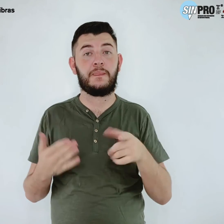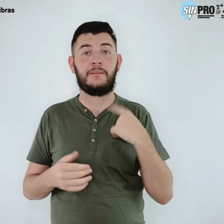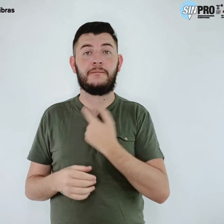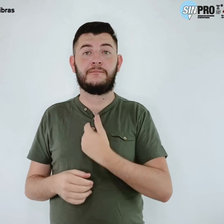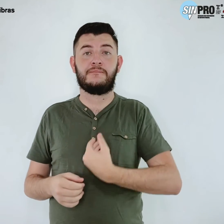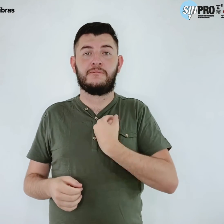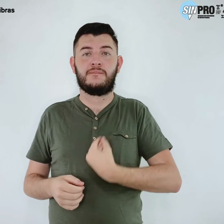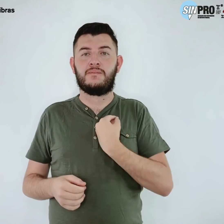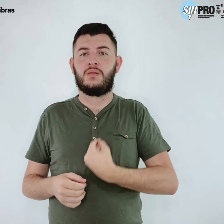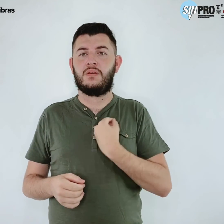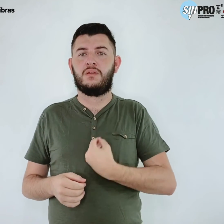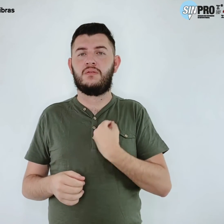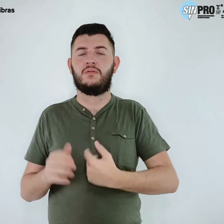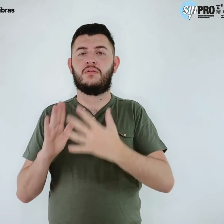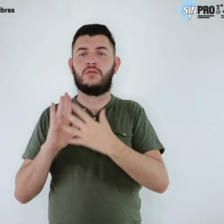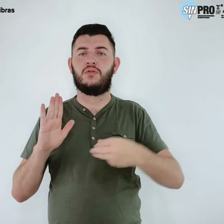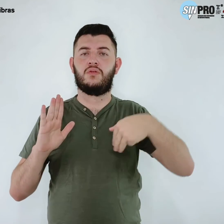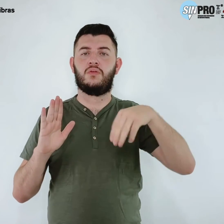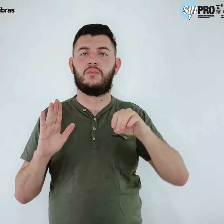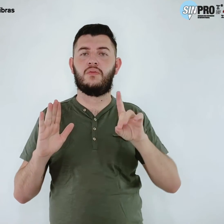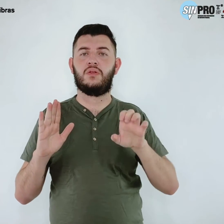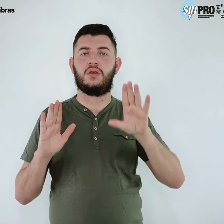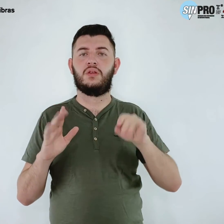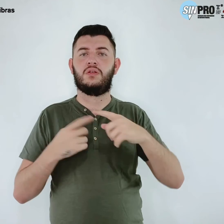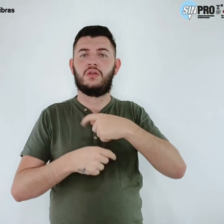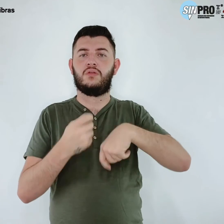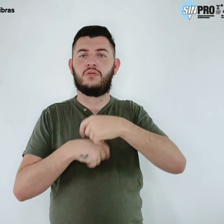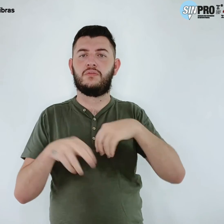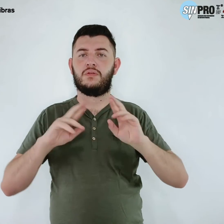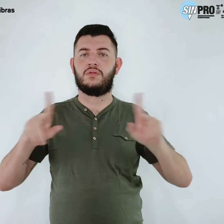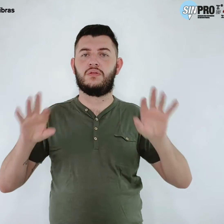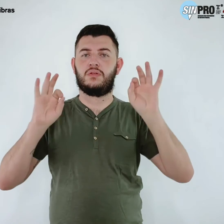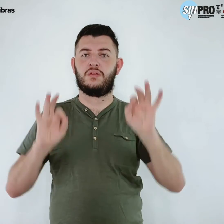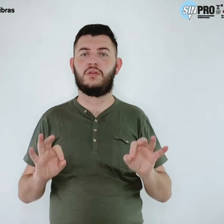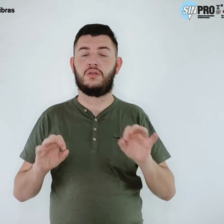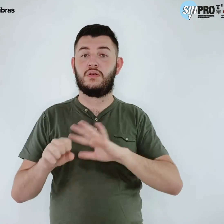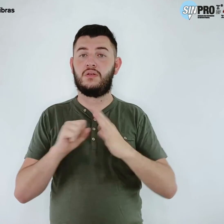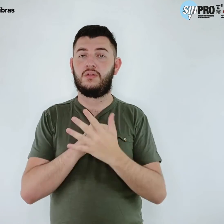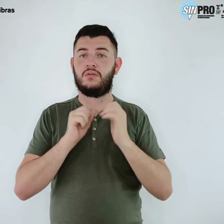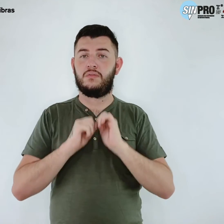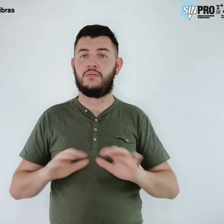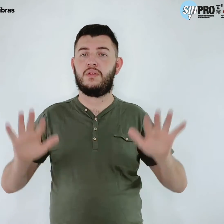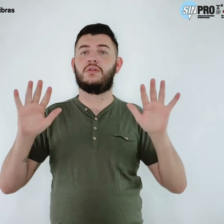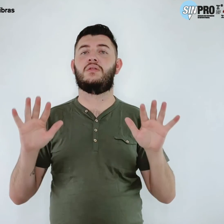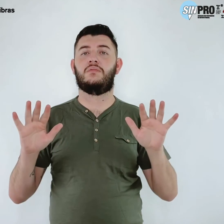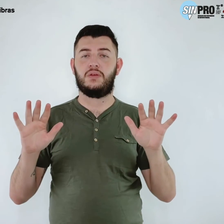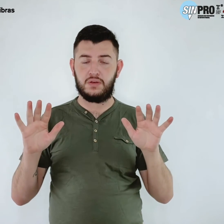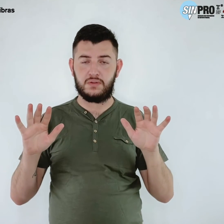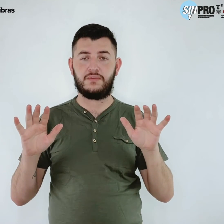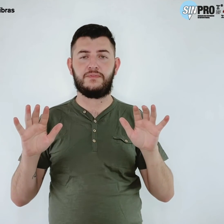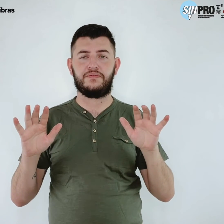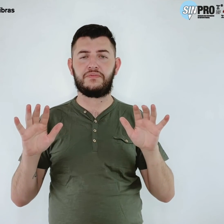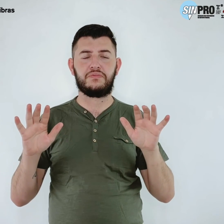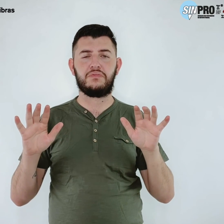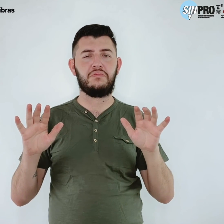Se estivéssemos vivendo um outro modelo de economia, certamente a pandemia da